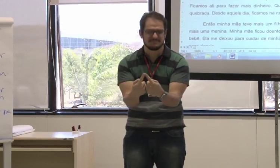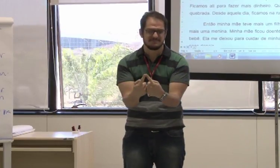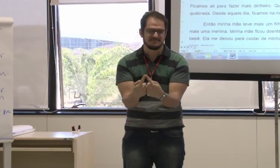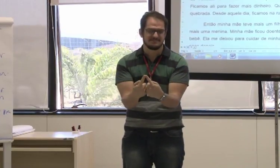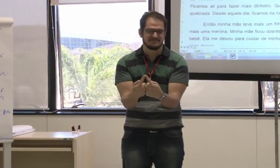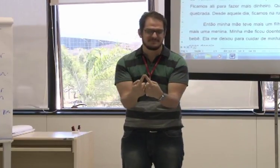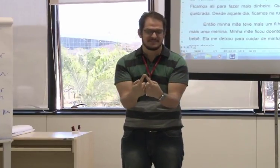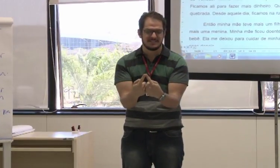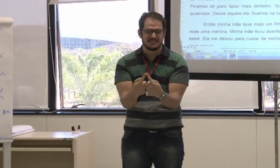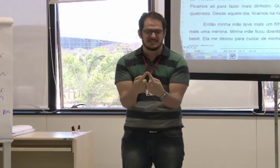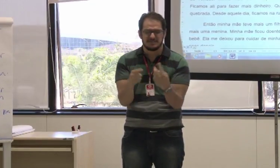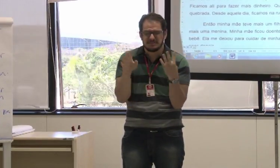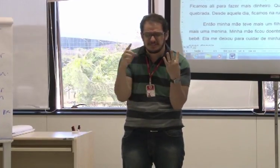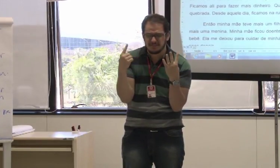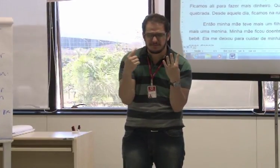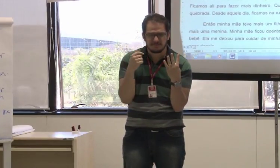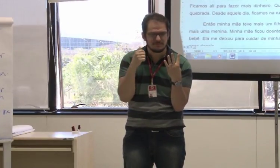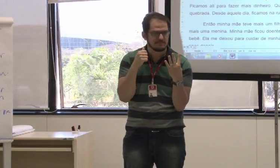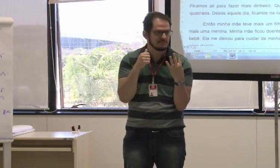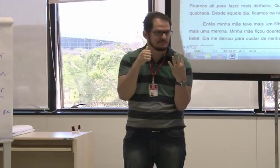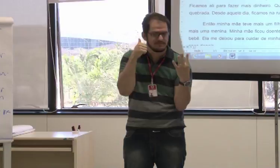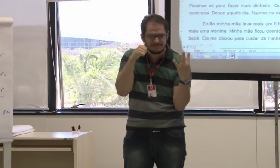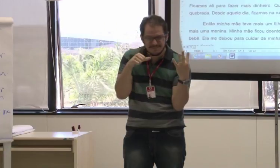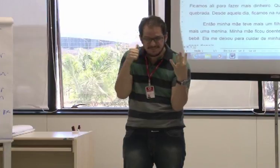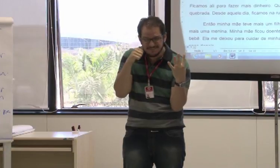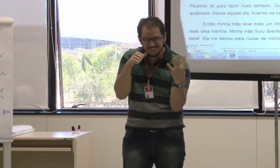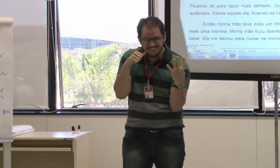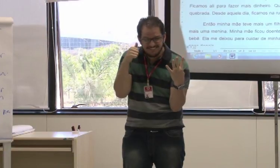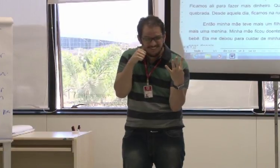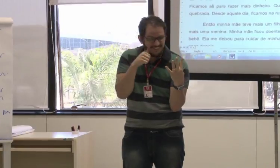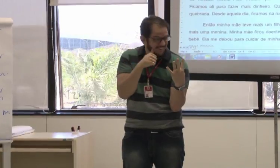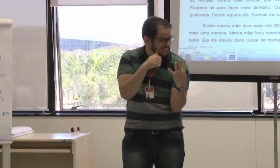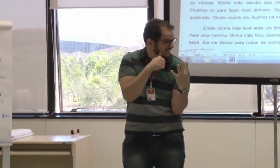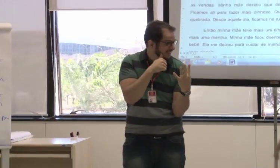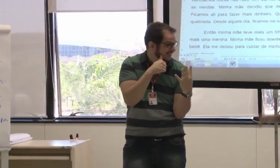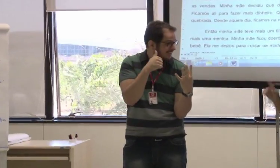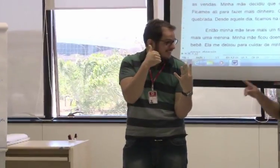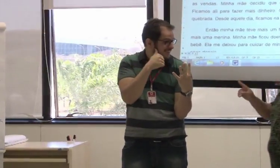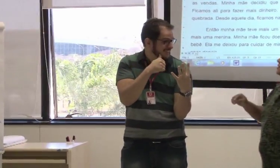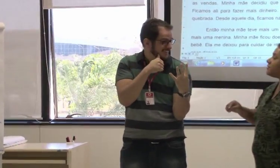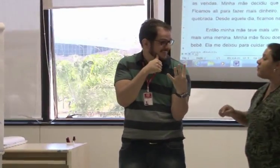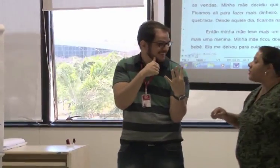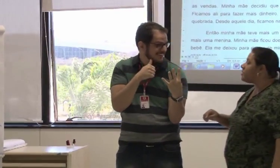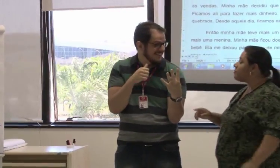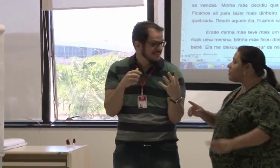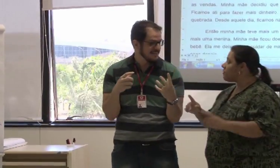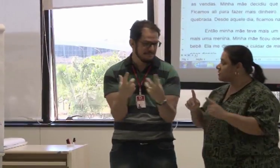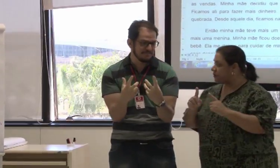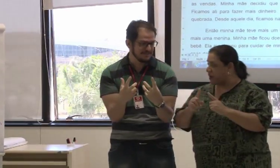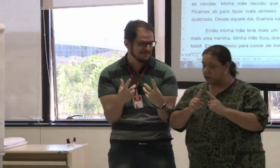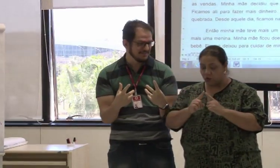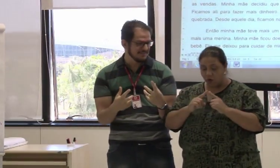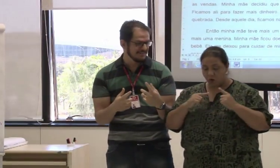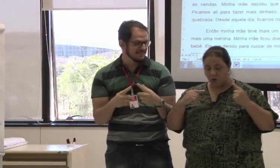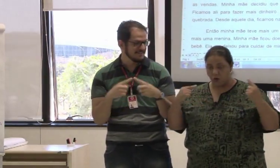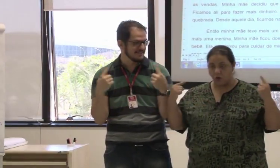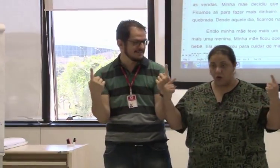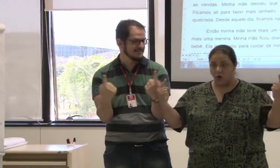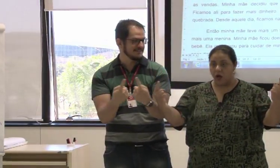Éramos 4 meninas. Viu? Por que você foi? Porque você fez a